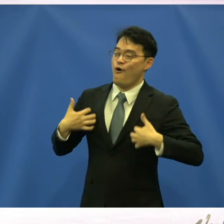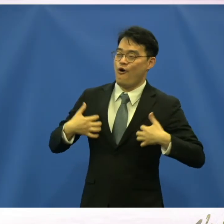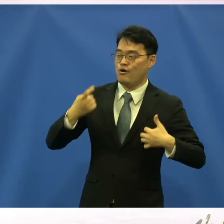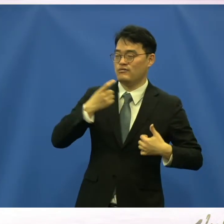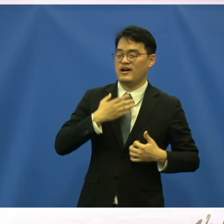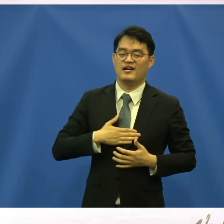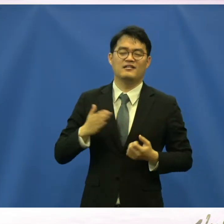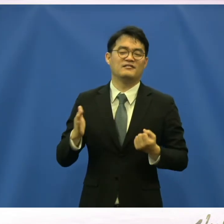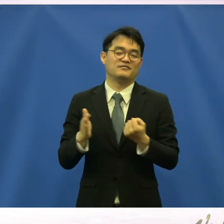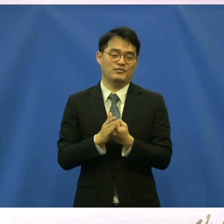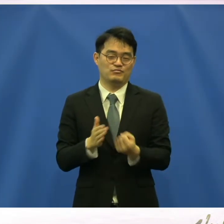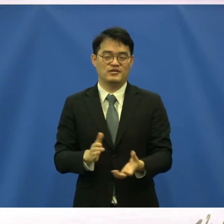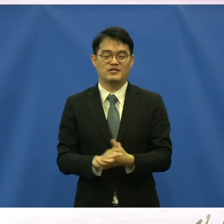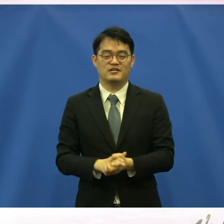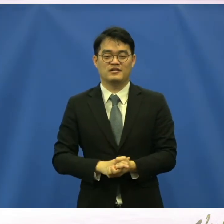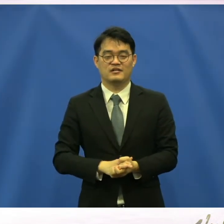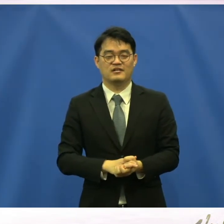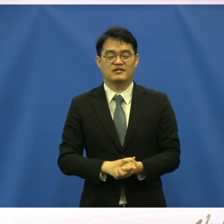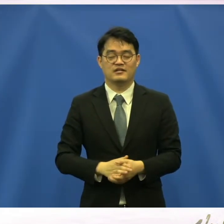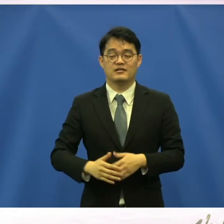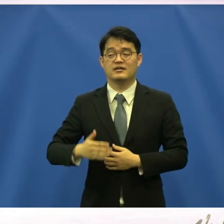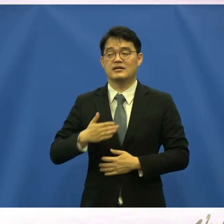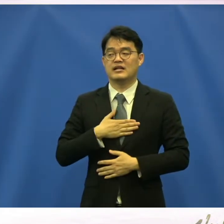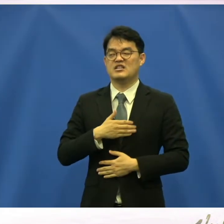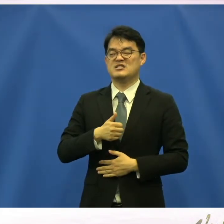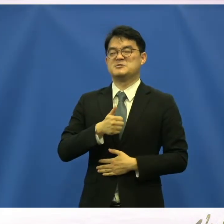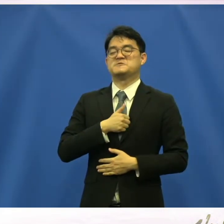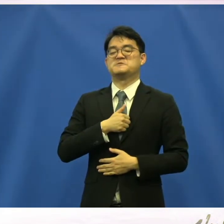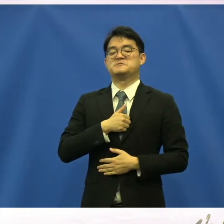자아가 죽어본 사람만이 경험하는 세계가 있습니다.